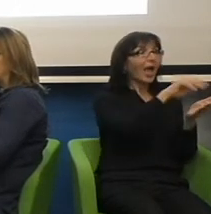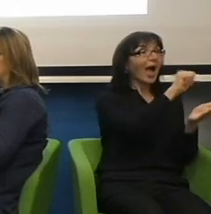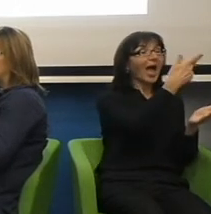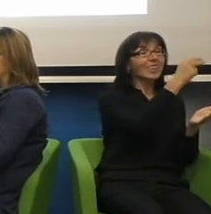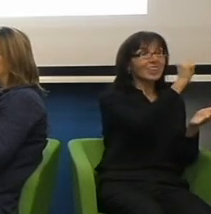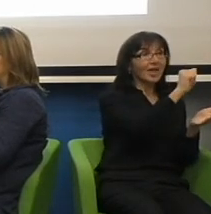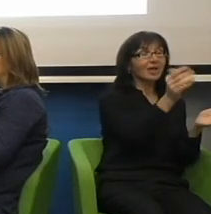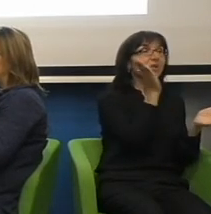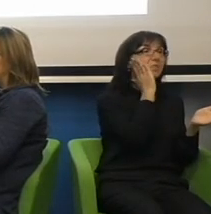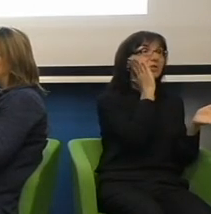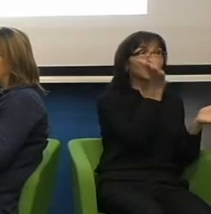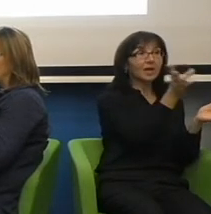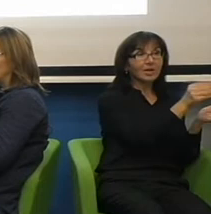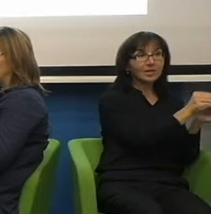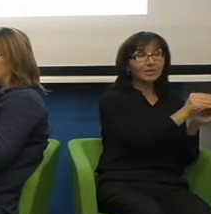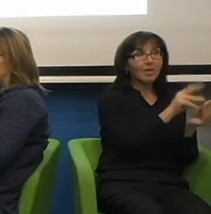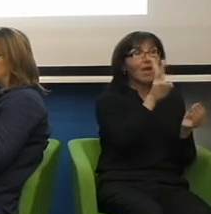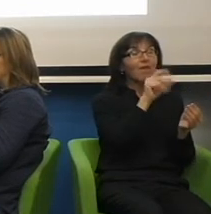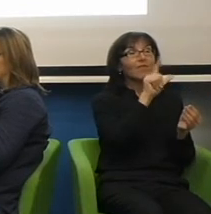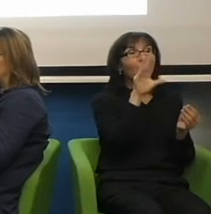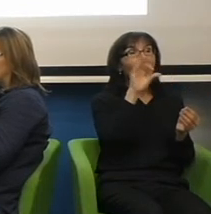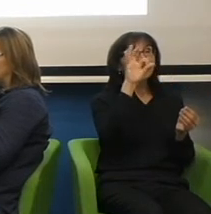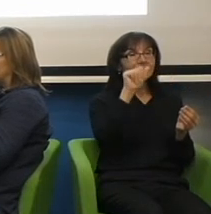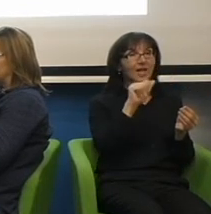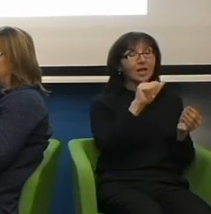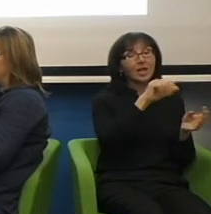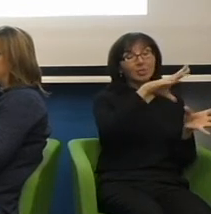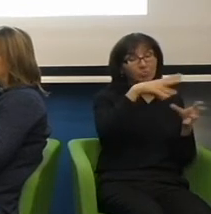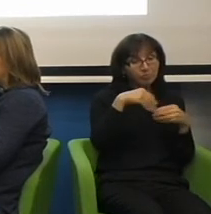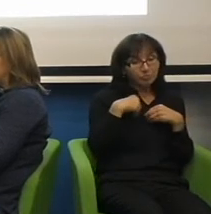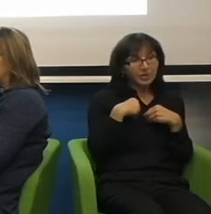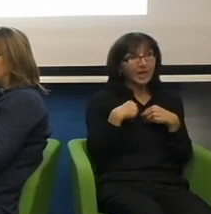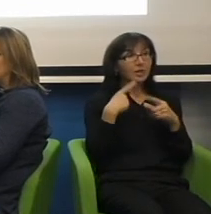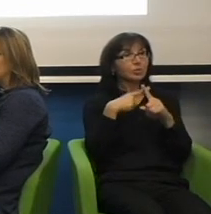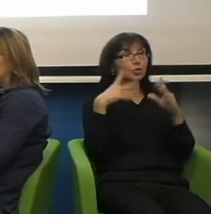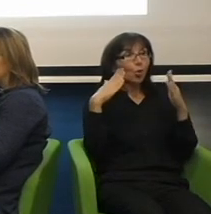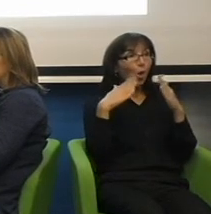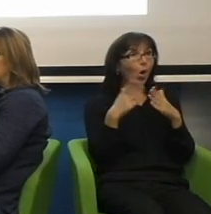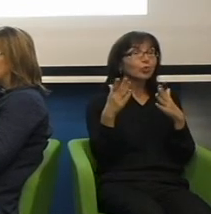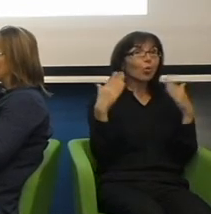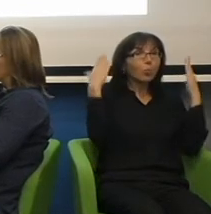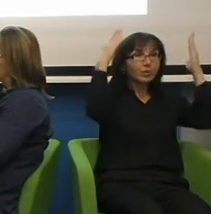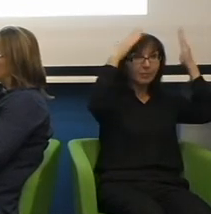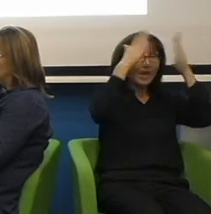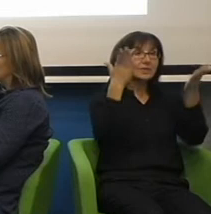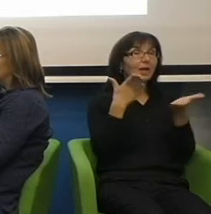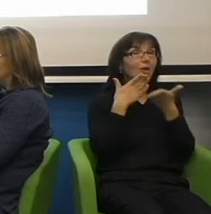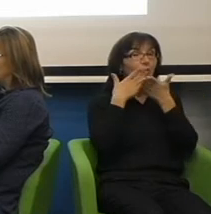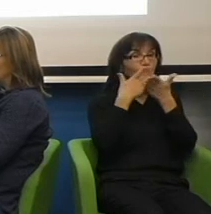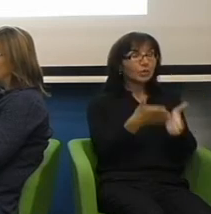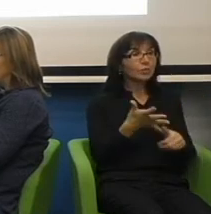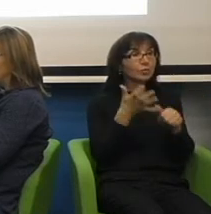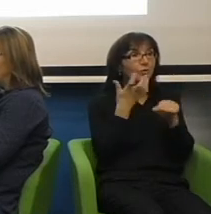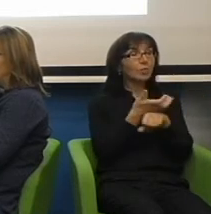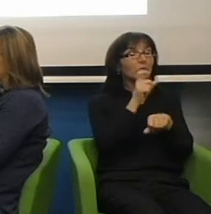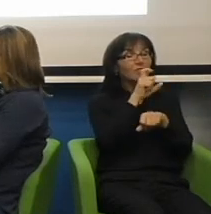Wałęsa jest jakby przygarnięty przez Kościół, przez prymasa, przez doradców, którzy byli w stoczni w czasie